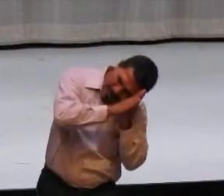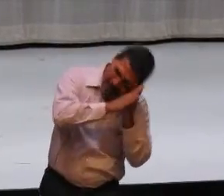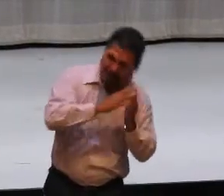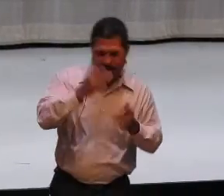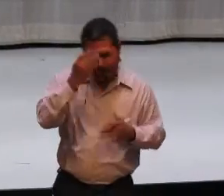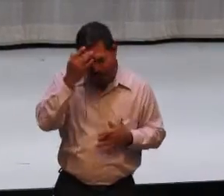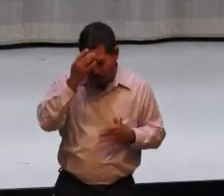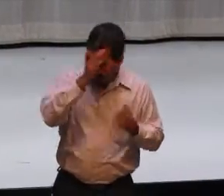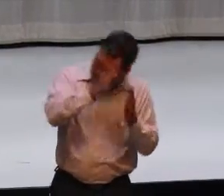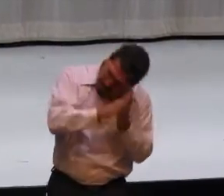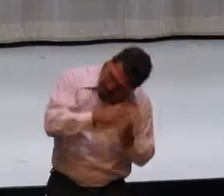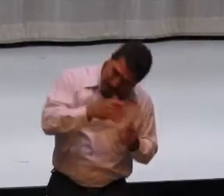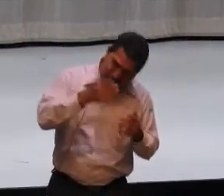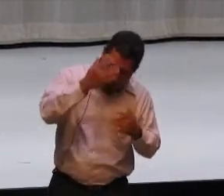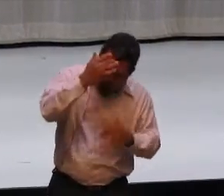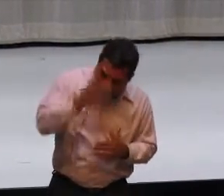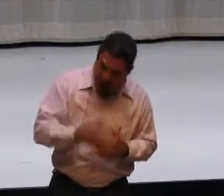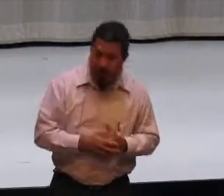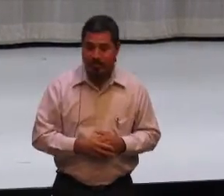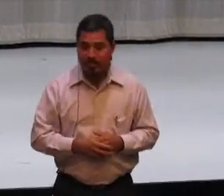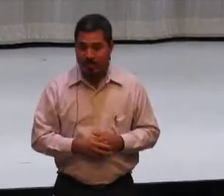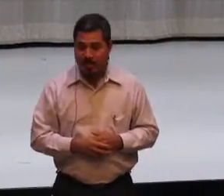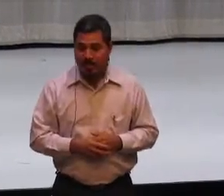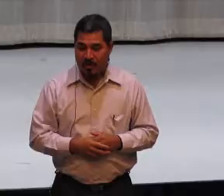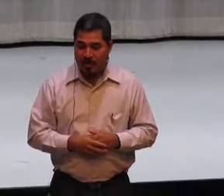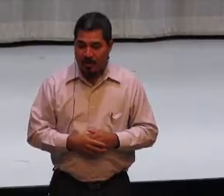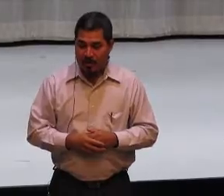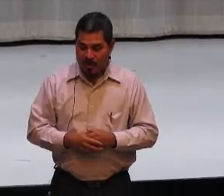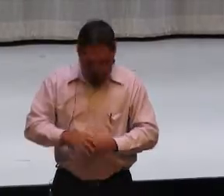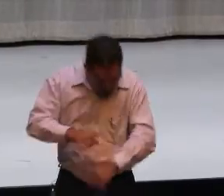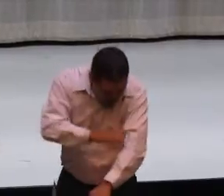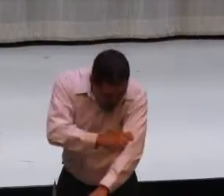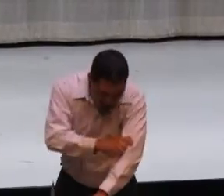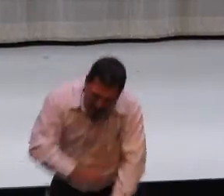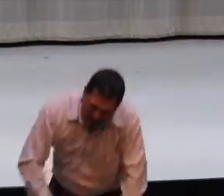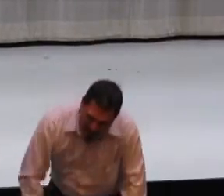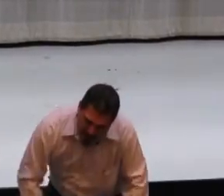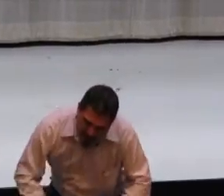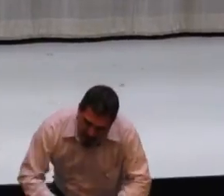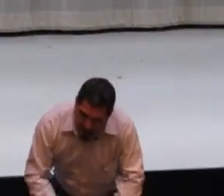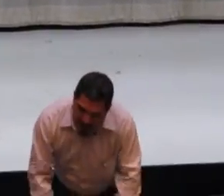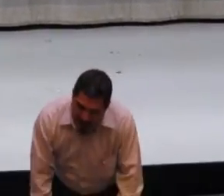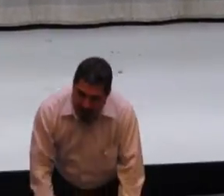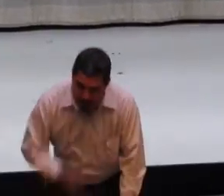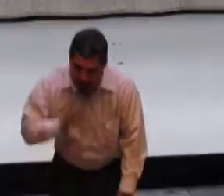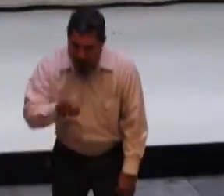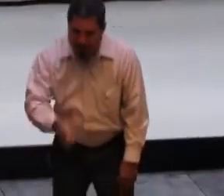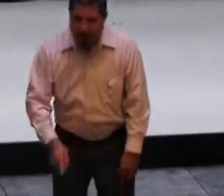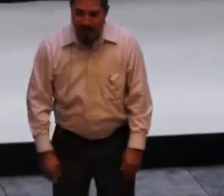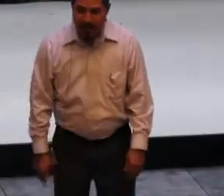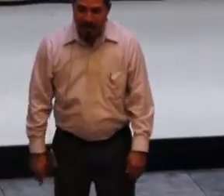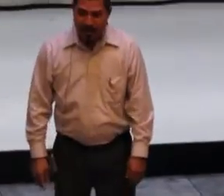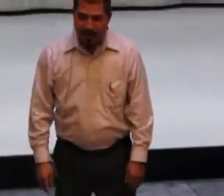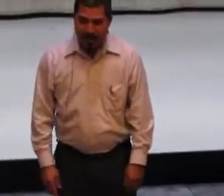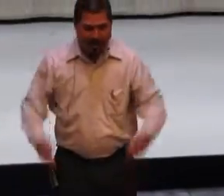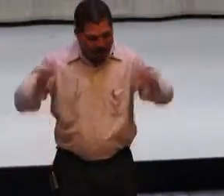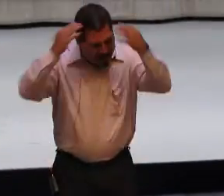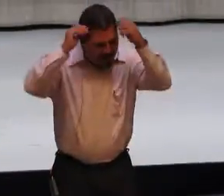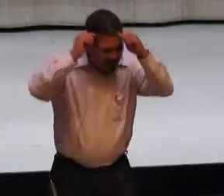Ay, que hemos dormido, ¿no? Que estamos enfermos, que los huesos nos duelen, ¿verdad? Que la